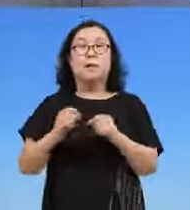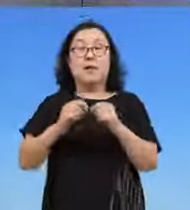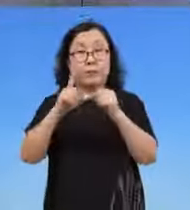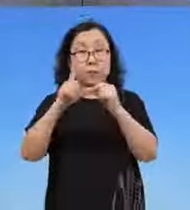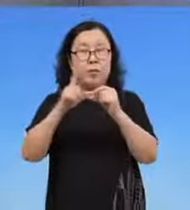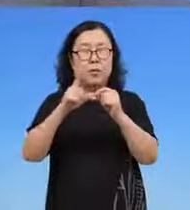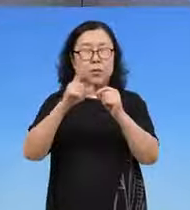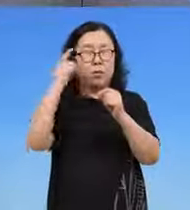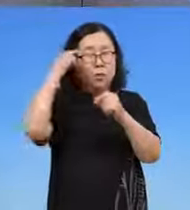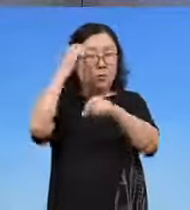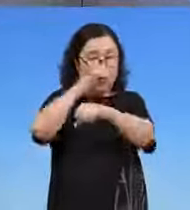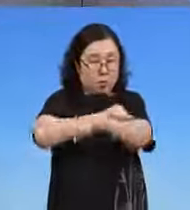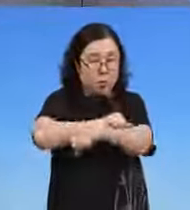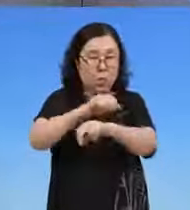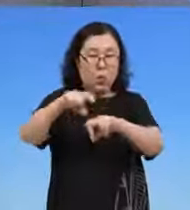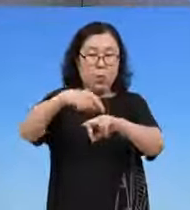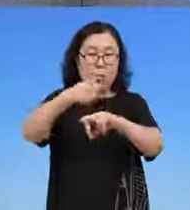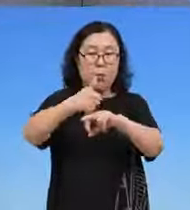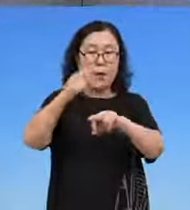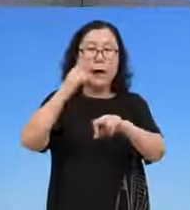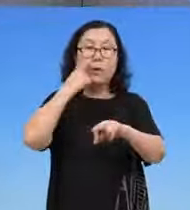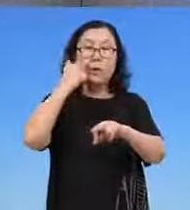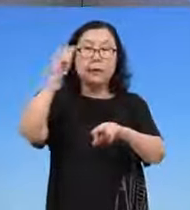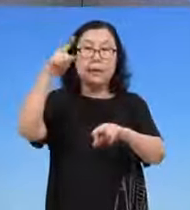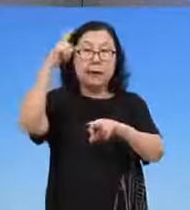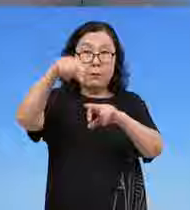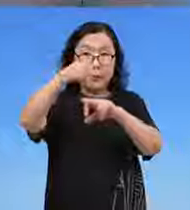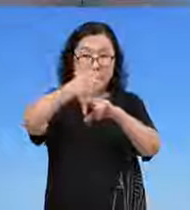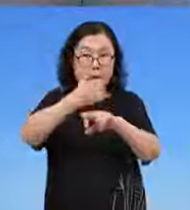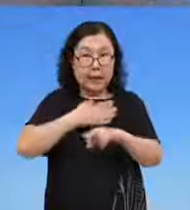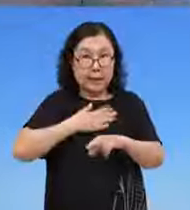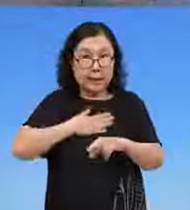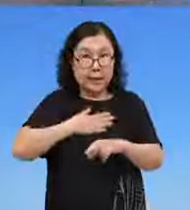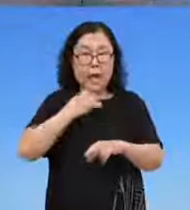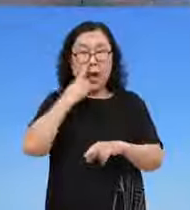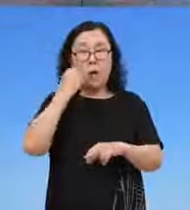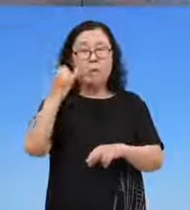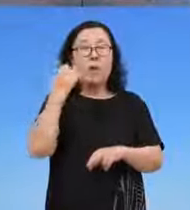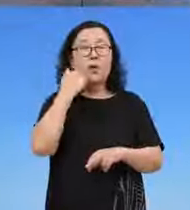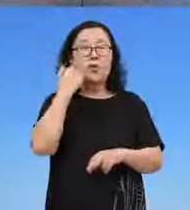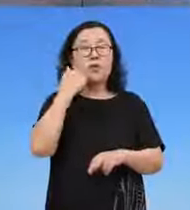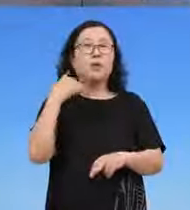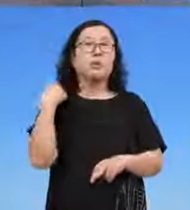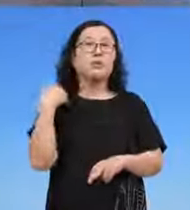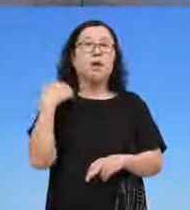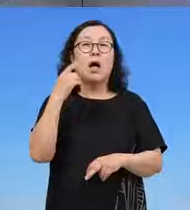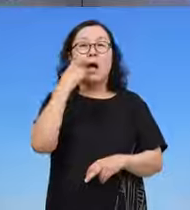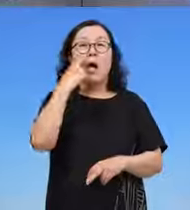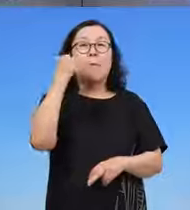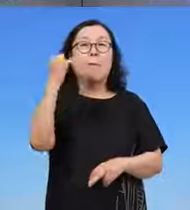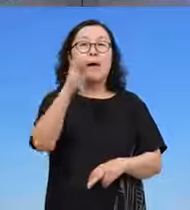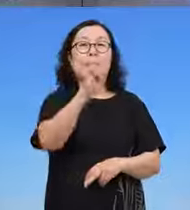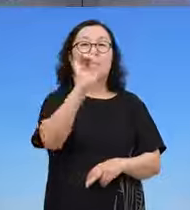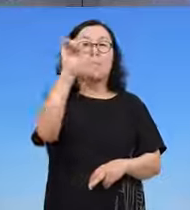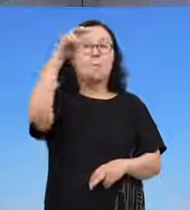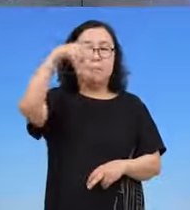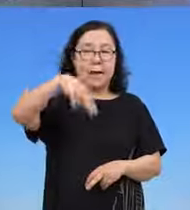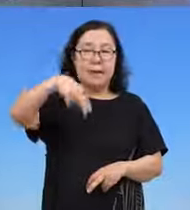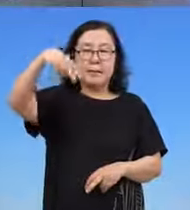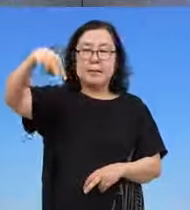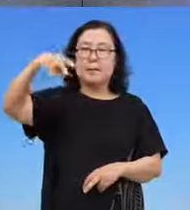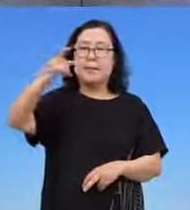뭐 어지간한 분은 이 솔로몬의 아버지가 다윗이라는 건 다 아시는데요, 엄마가 누군지는 잘 모르세요. 솔로몬의